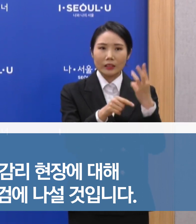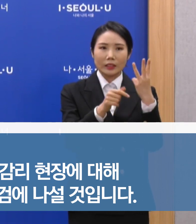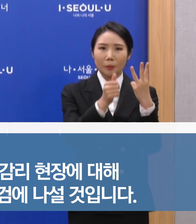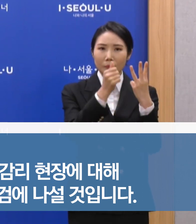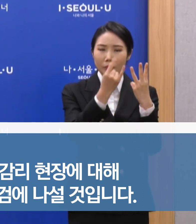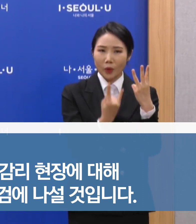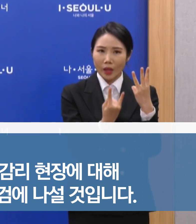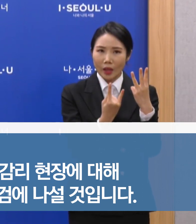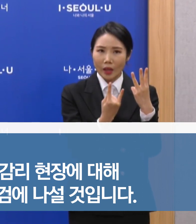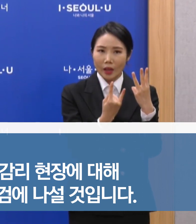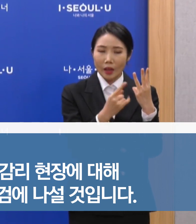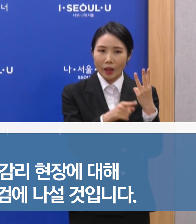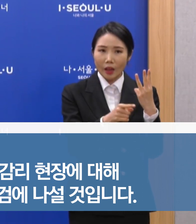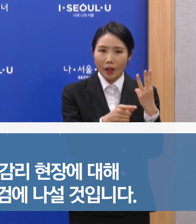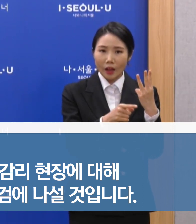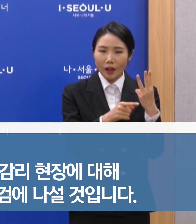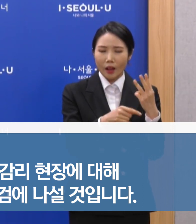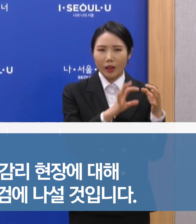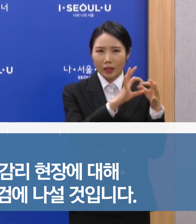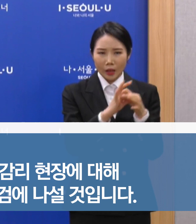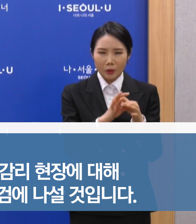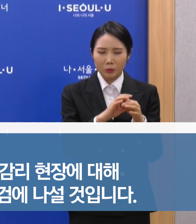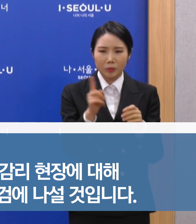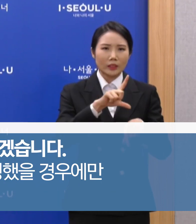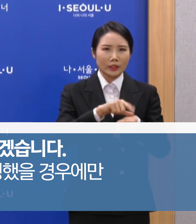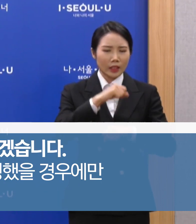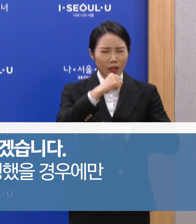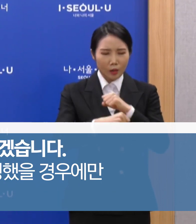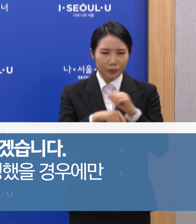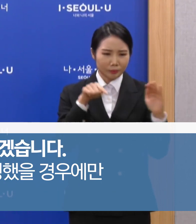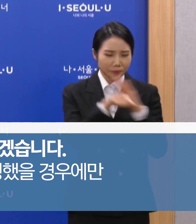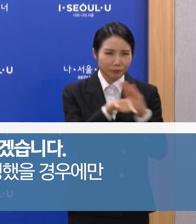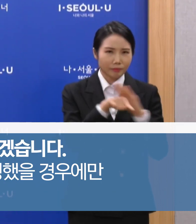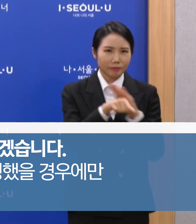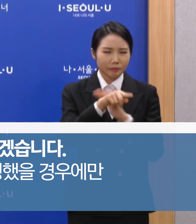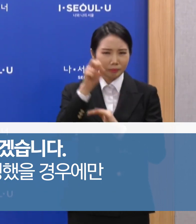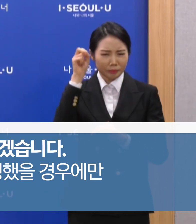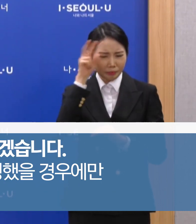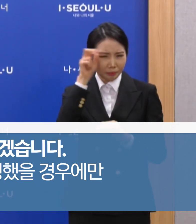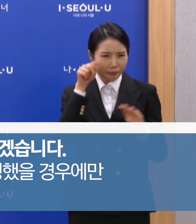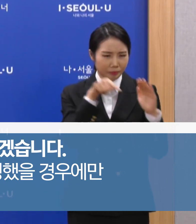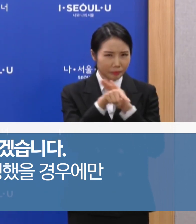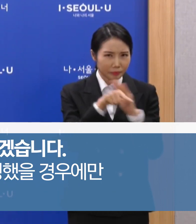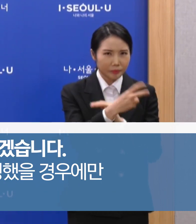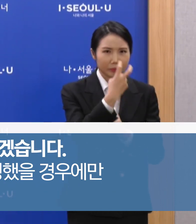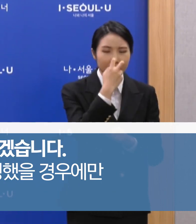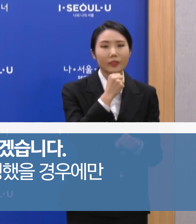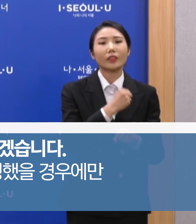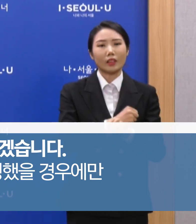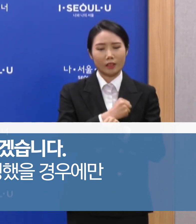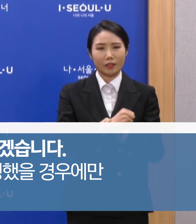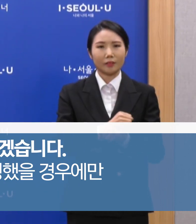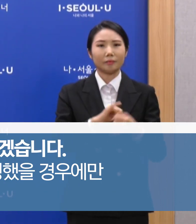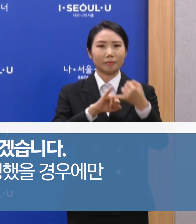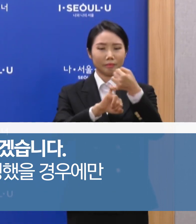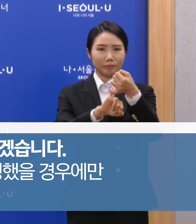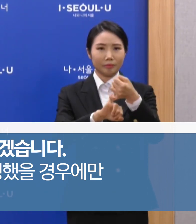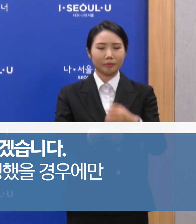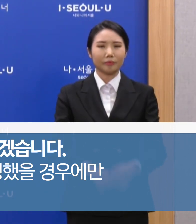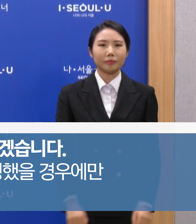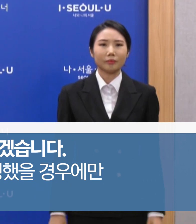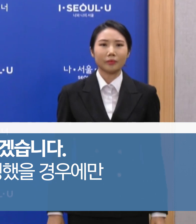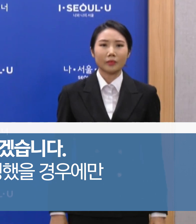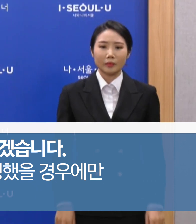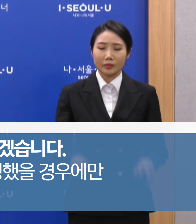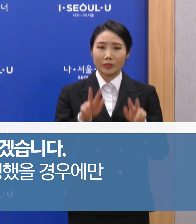이상 직접 불시 점검에 나설 것입니다. 더불어 감리자의 책임도 더욱 강화하겠습니다.